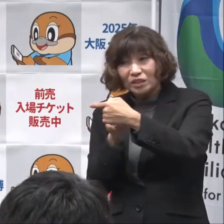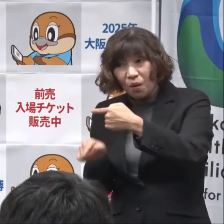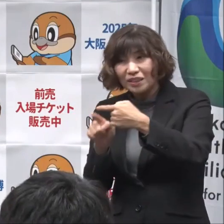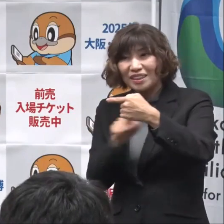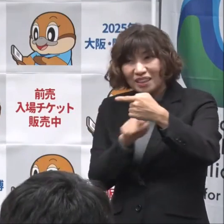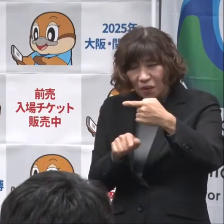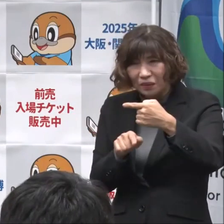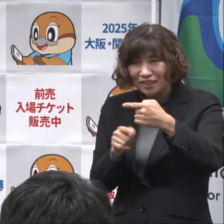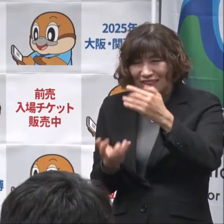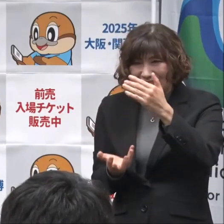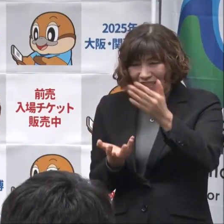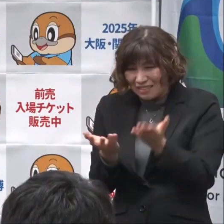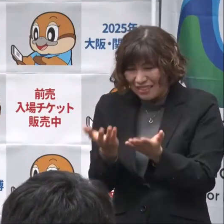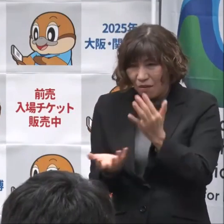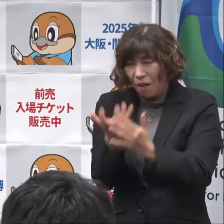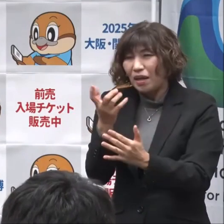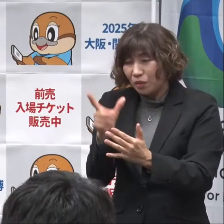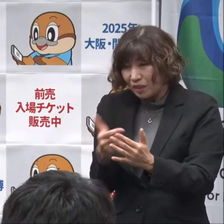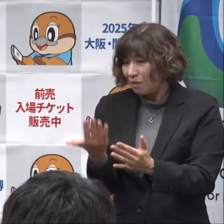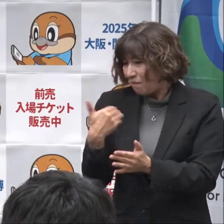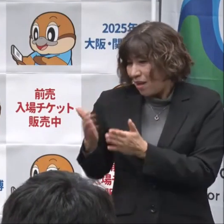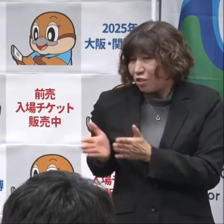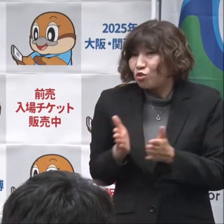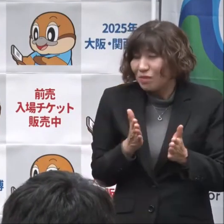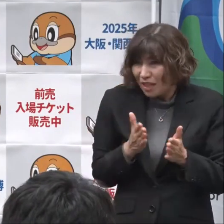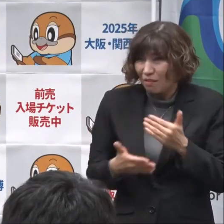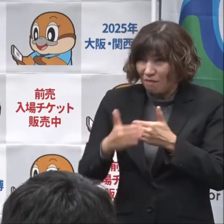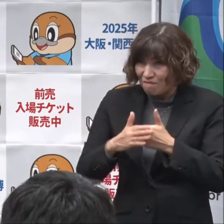をお願いしたいというふうに思います。